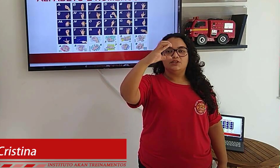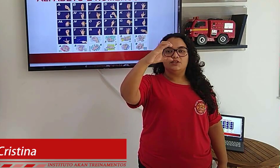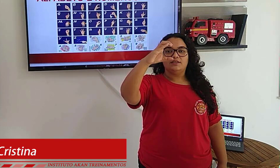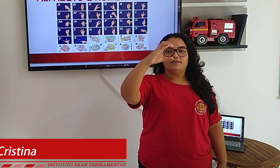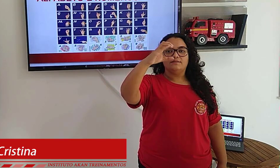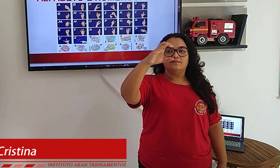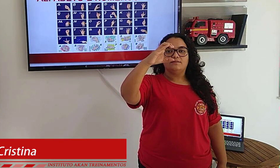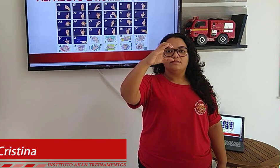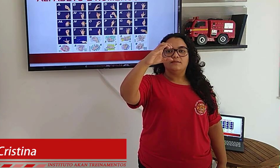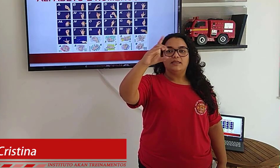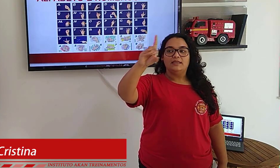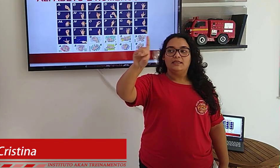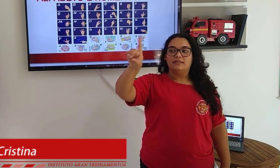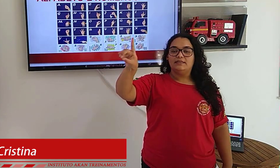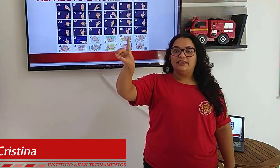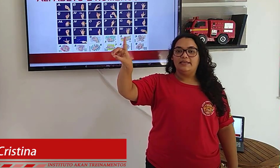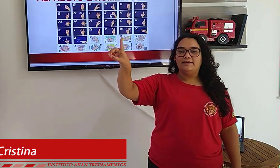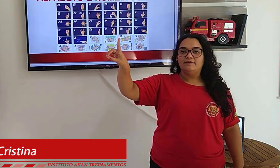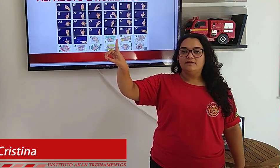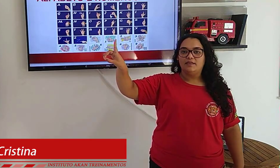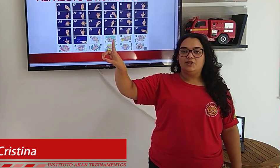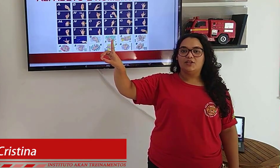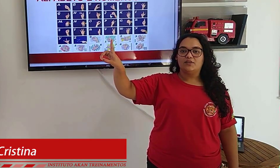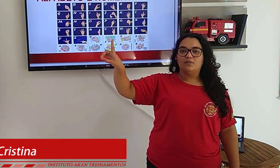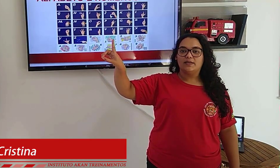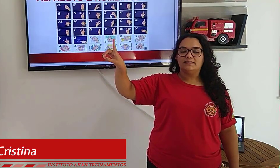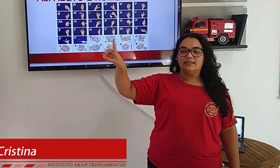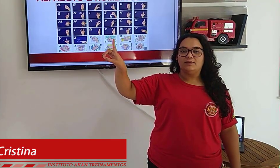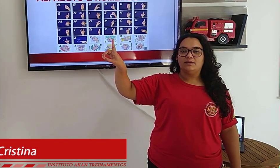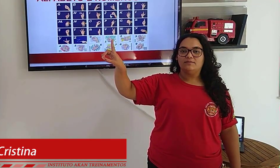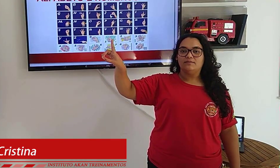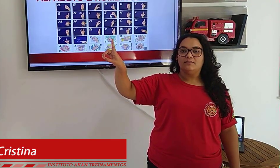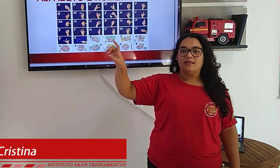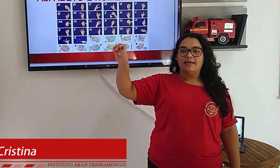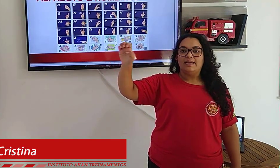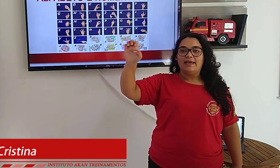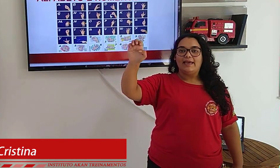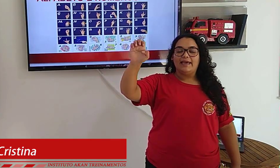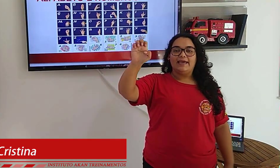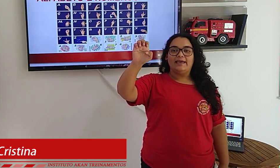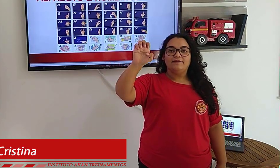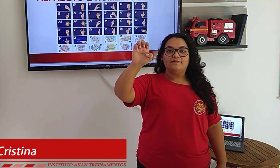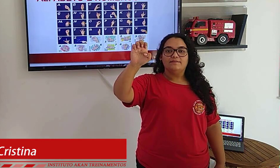cedilha, D, indicador para cima, E,